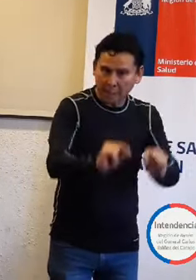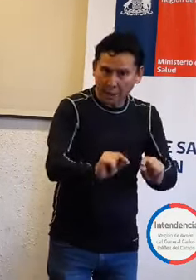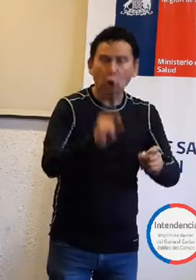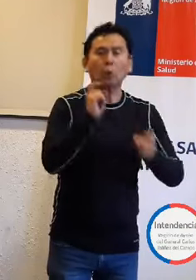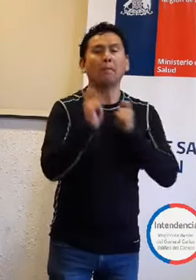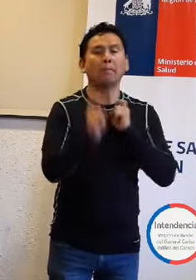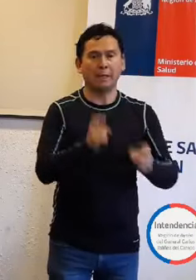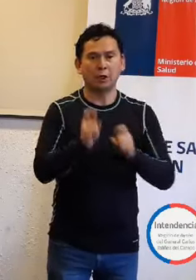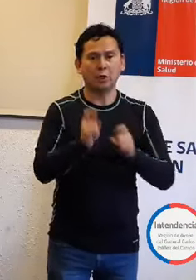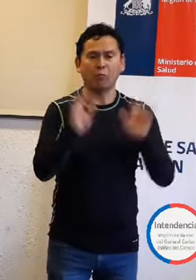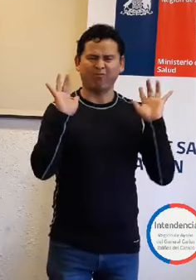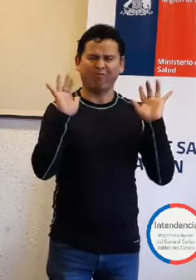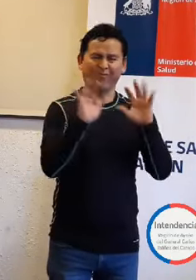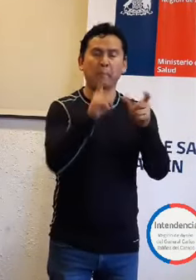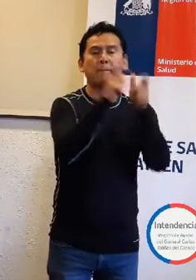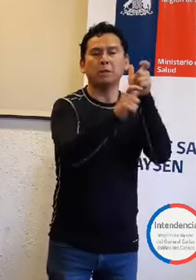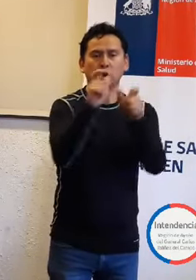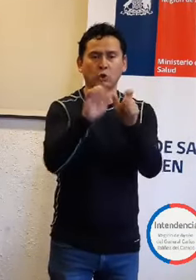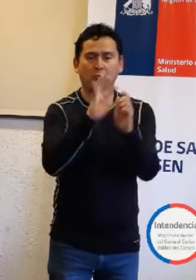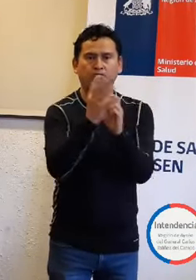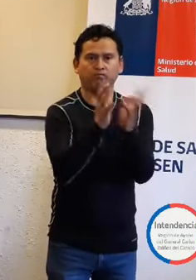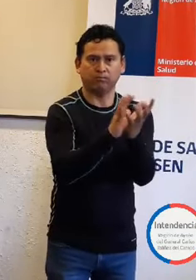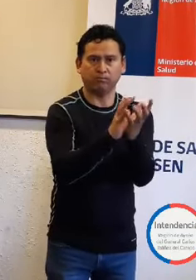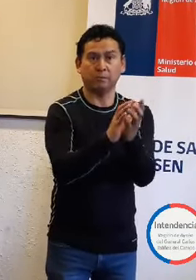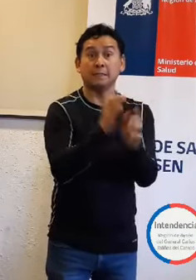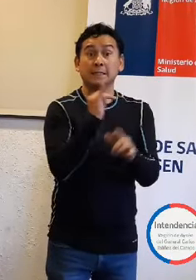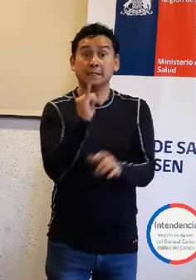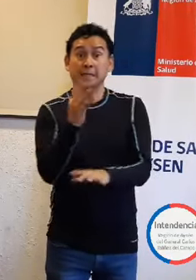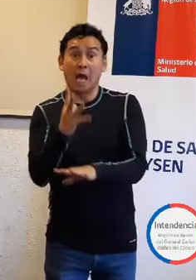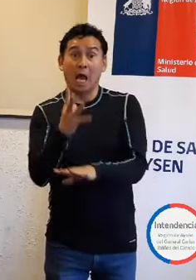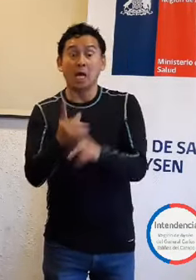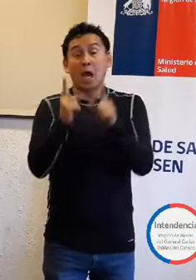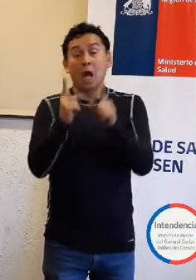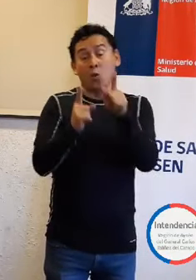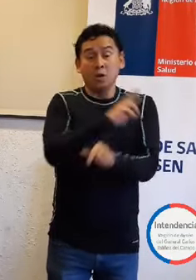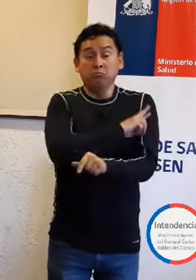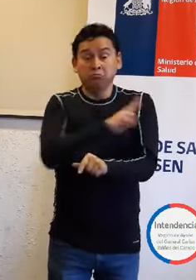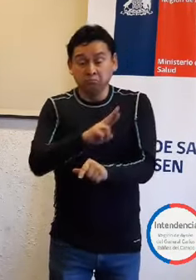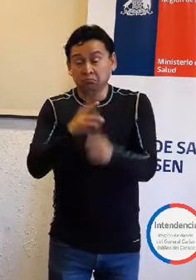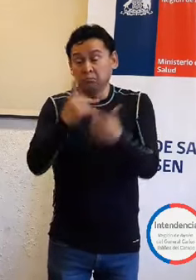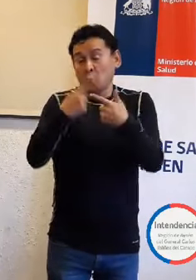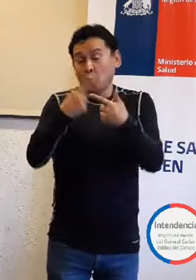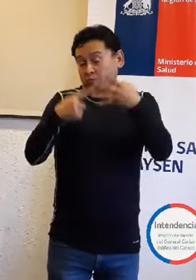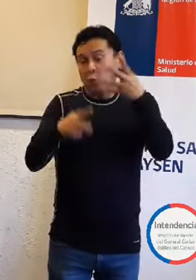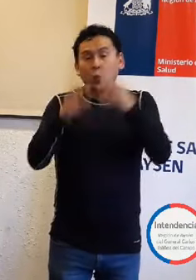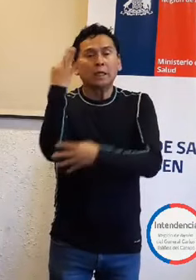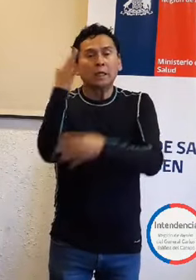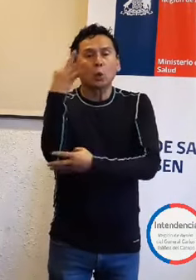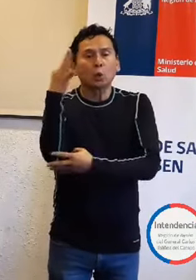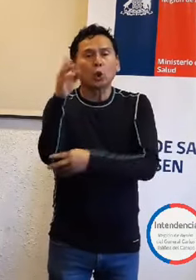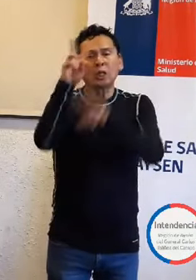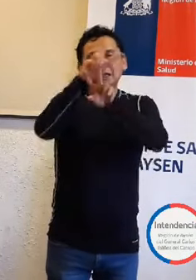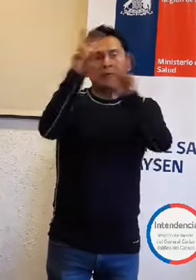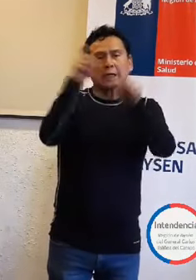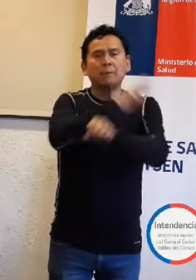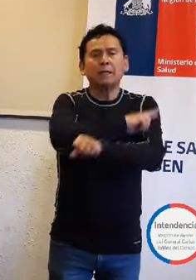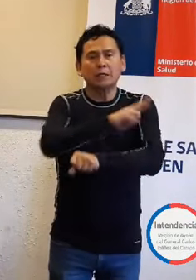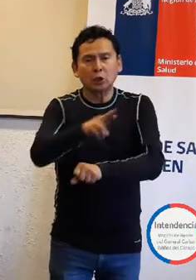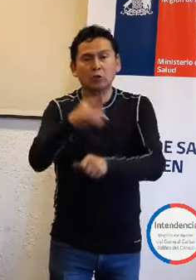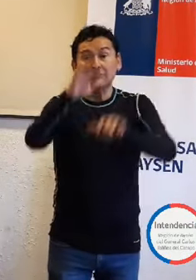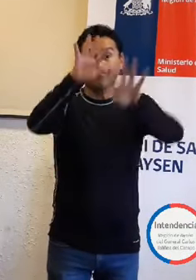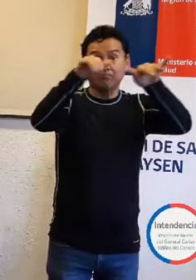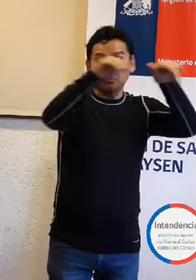riesgo con aglomeración de personas. Si existe algún culto, alguna misa o cualquier tipo de reunión de carácter religioso que